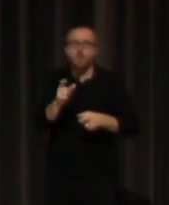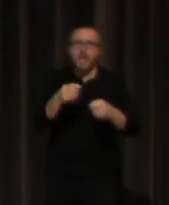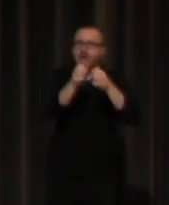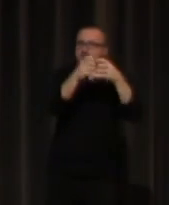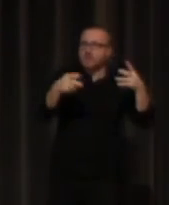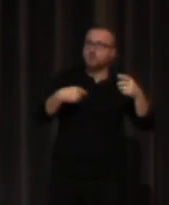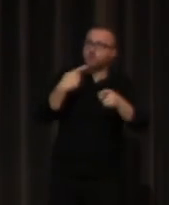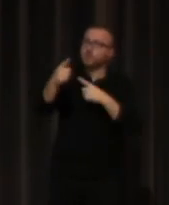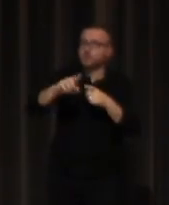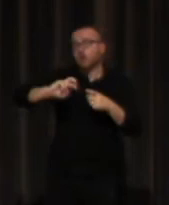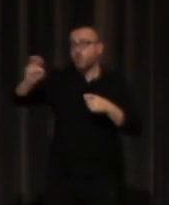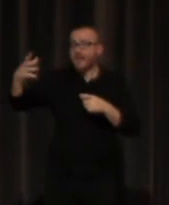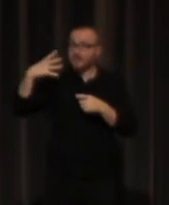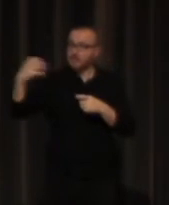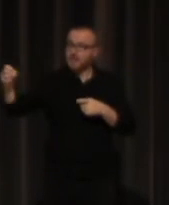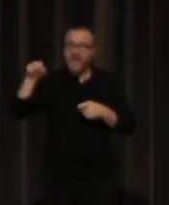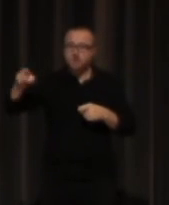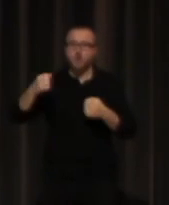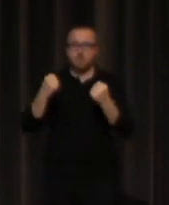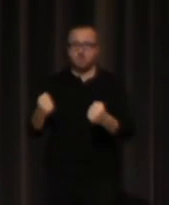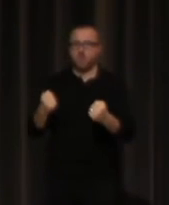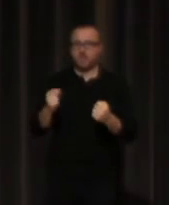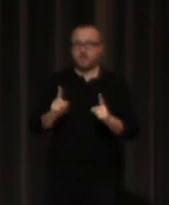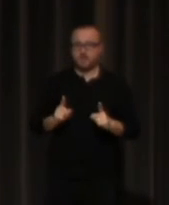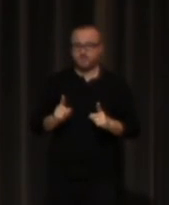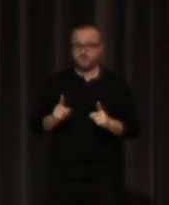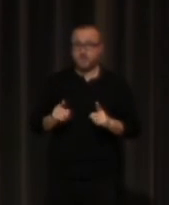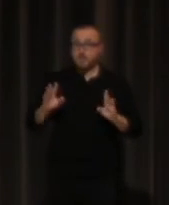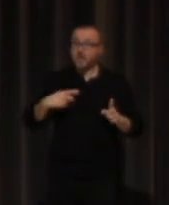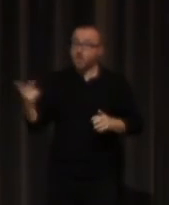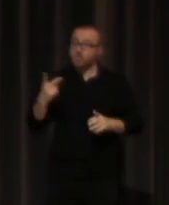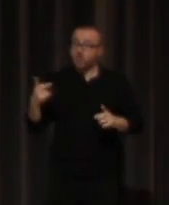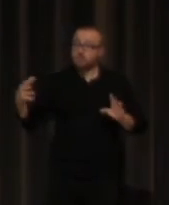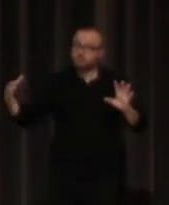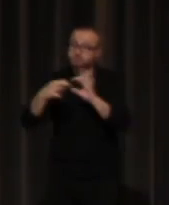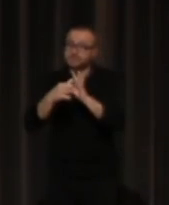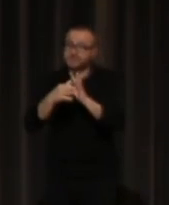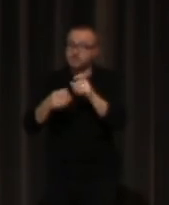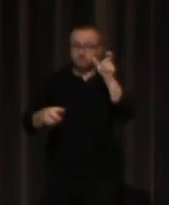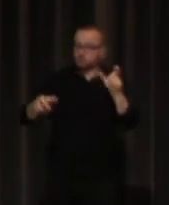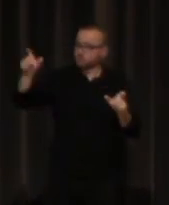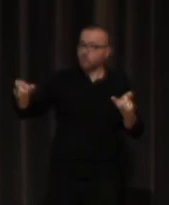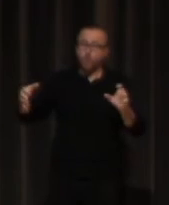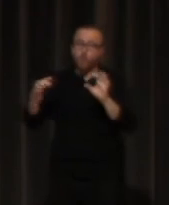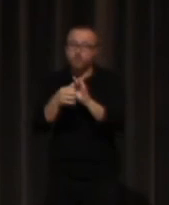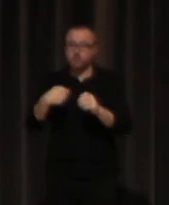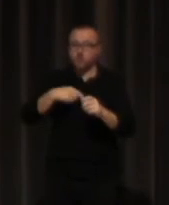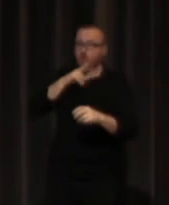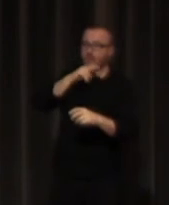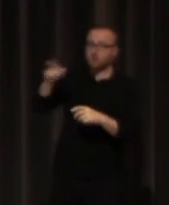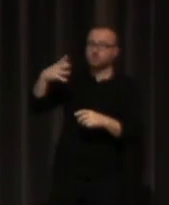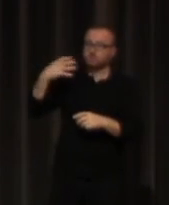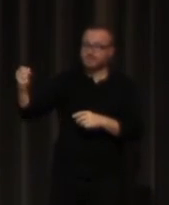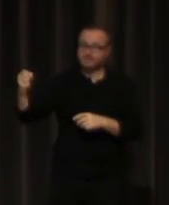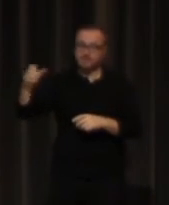realment existir. Però la complicitat entre aquestes dues instàncies, entre un jo i un tu, que es parlen, que